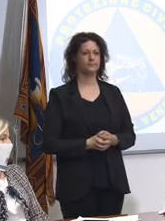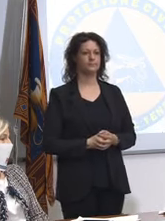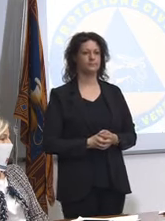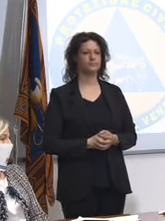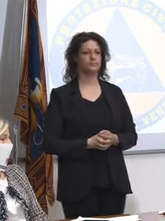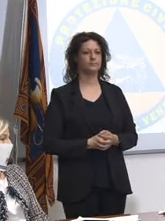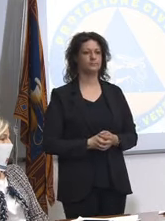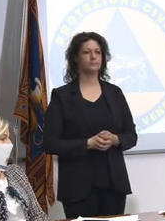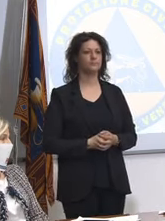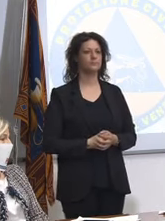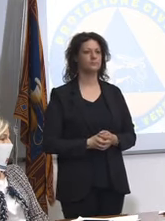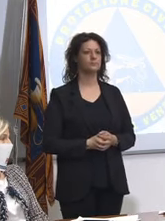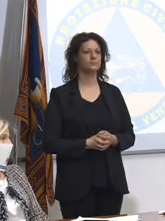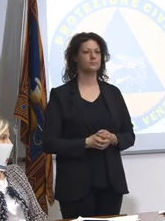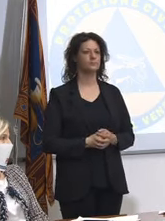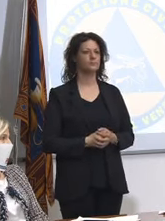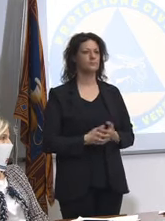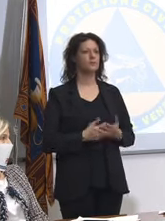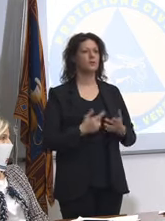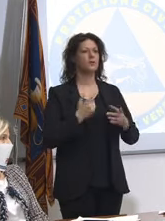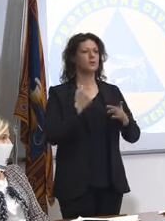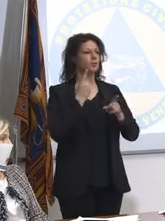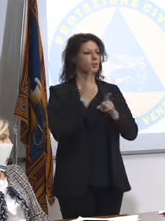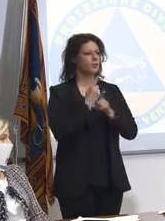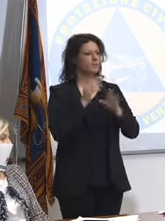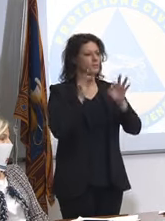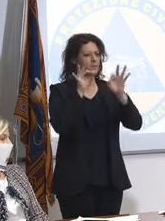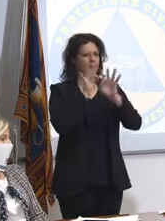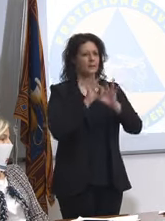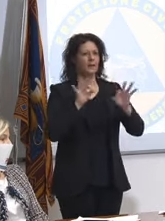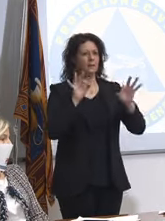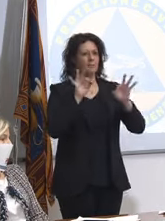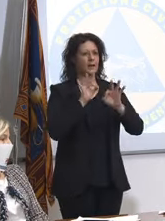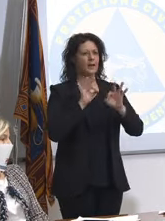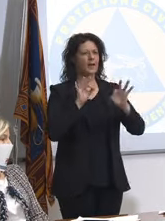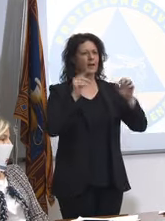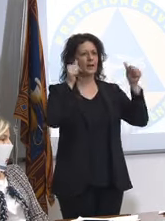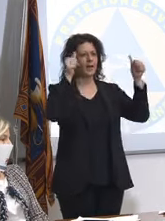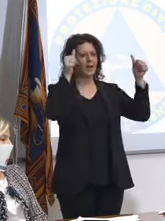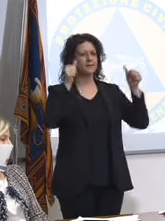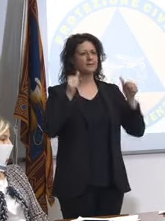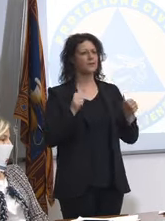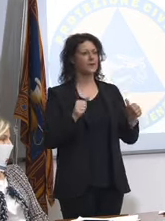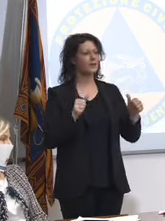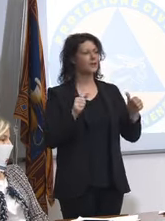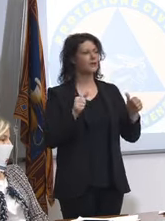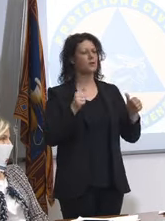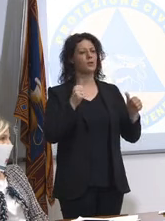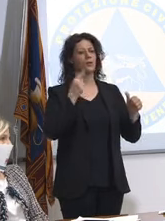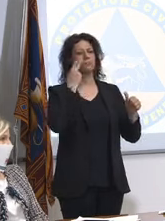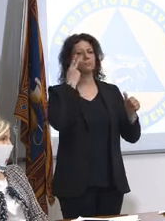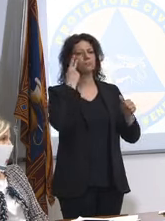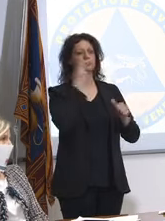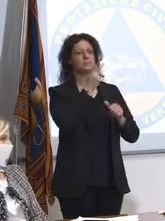un cartello unico, ma tale che si vede il dato. I nati 87.